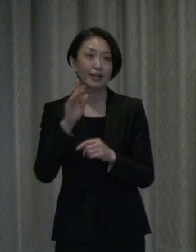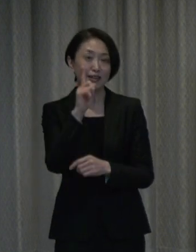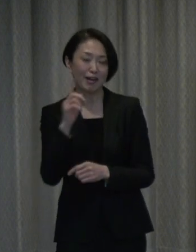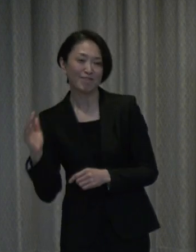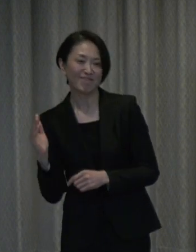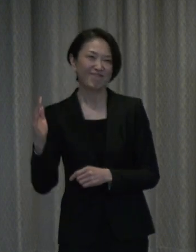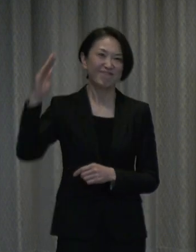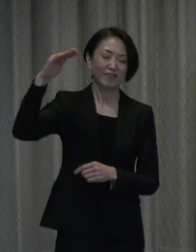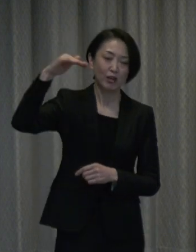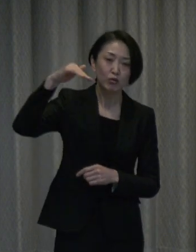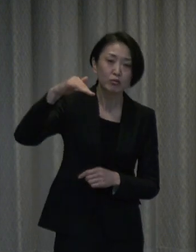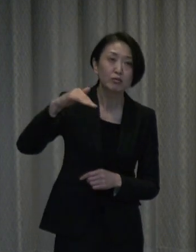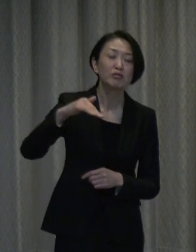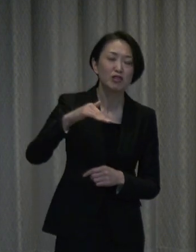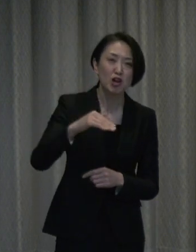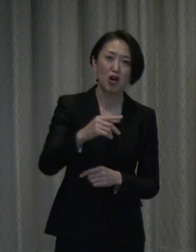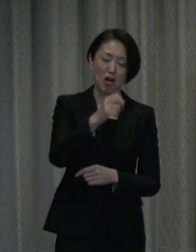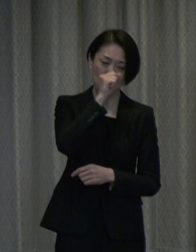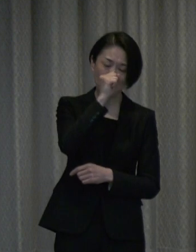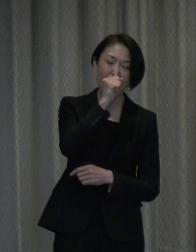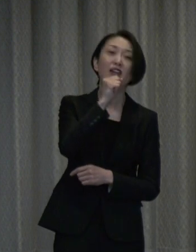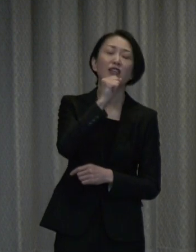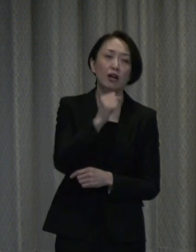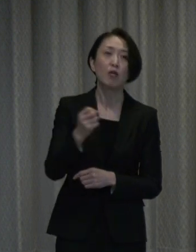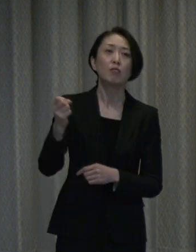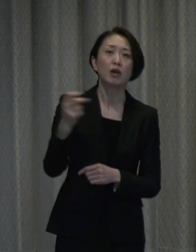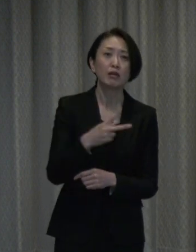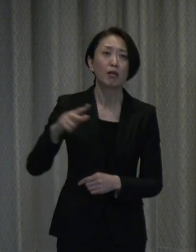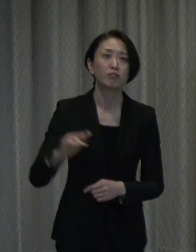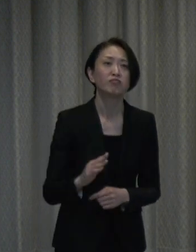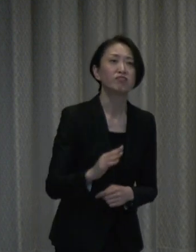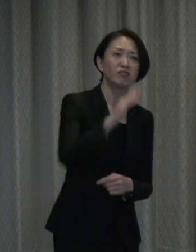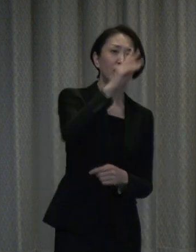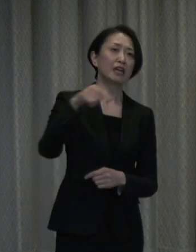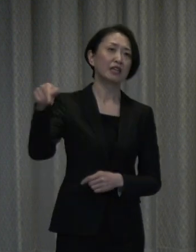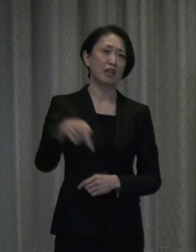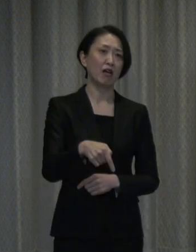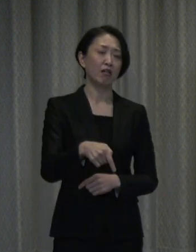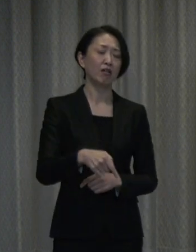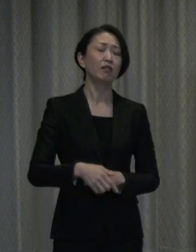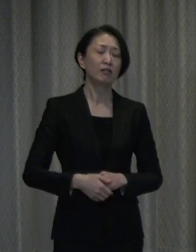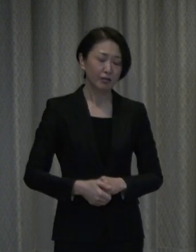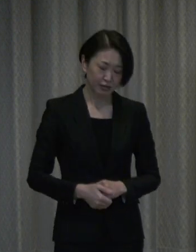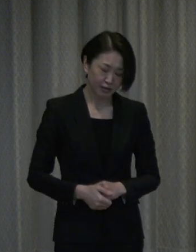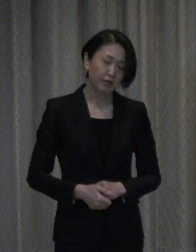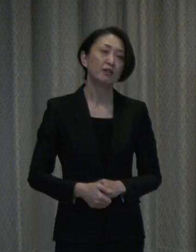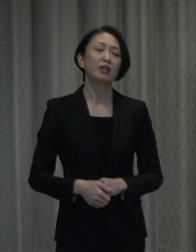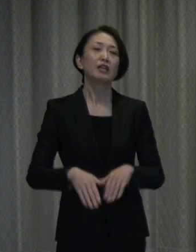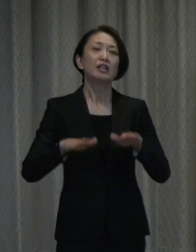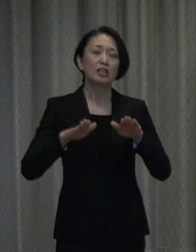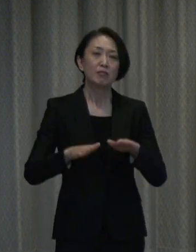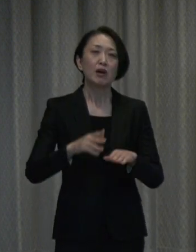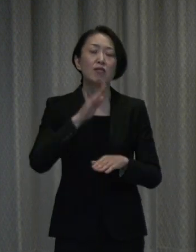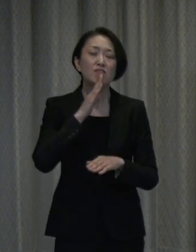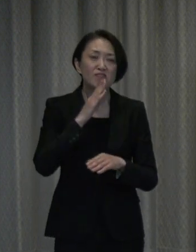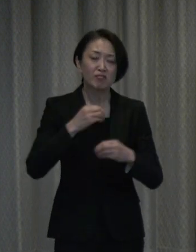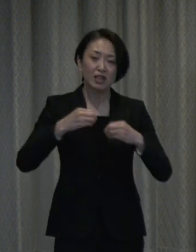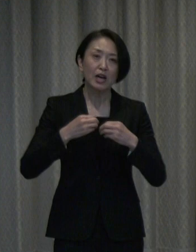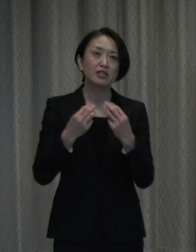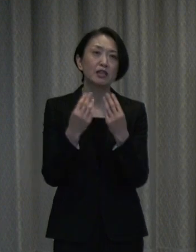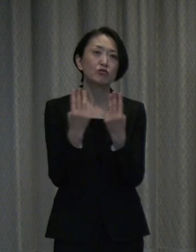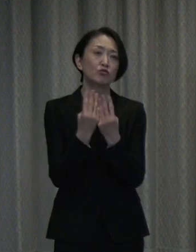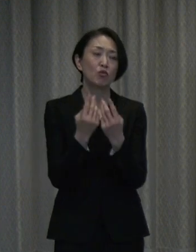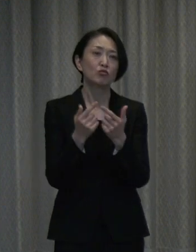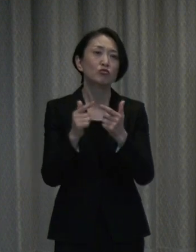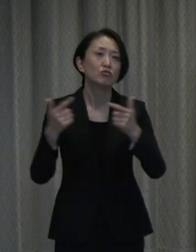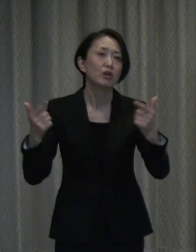って落ち着いたと思って気を緩めましたところ、また二次感染が広がって今非常に患者数が増えているという